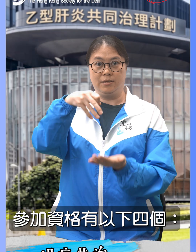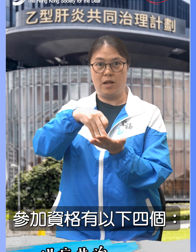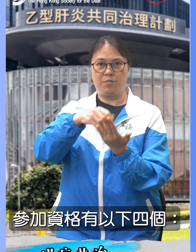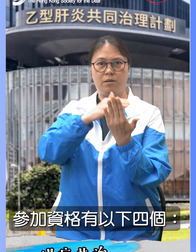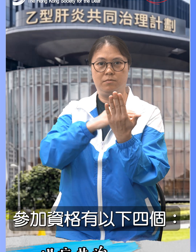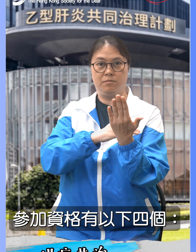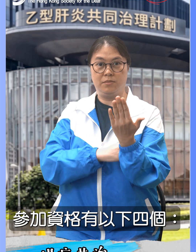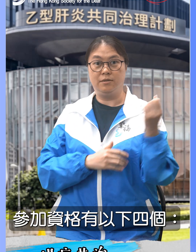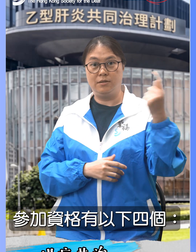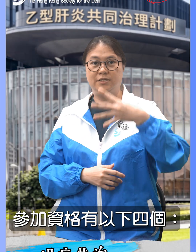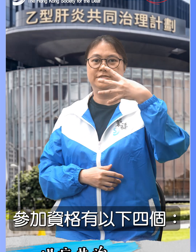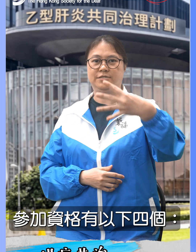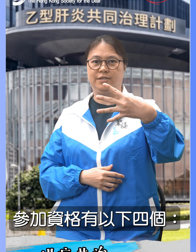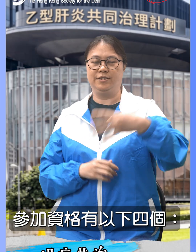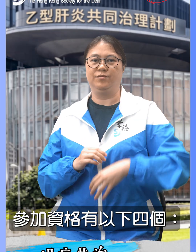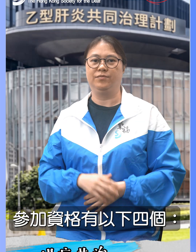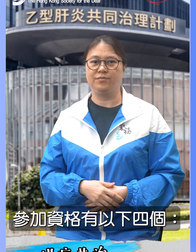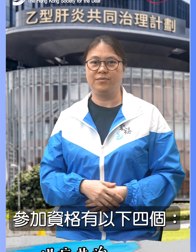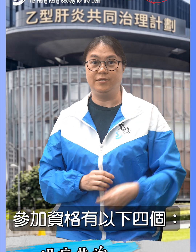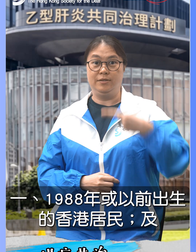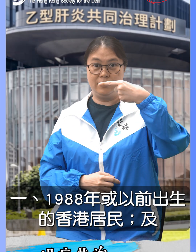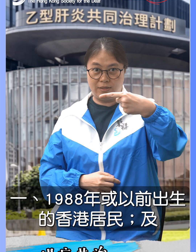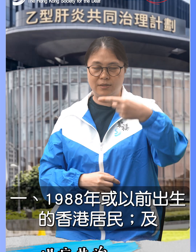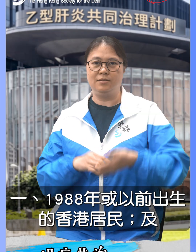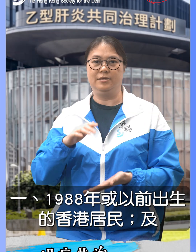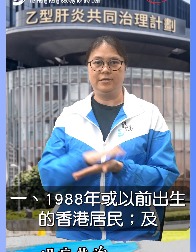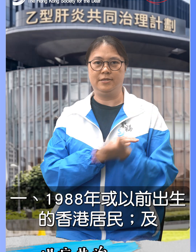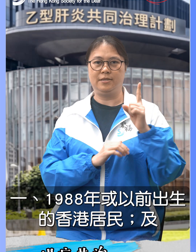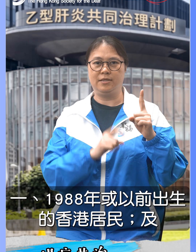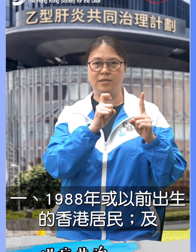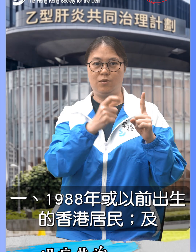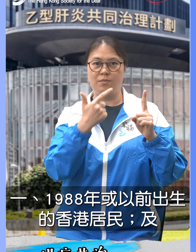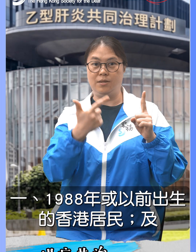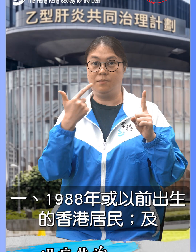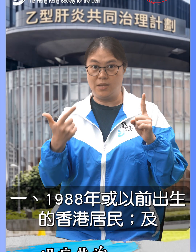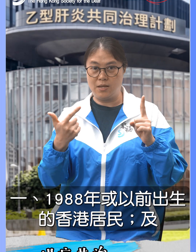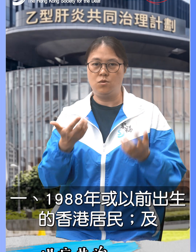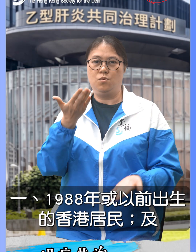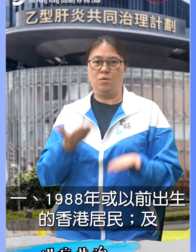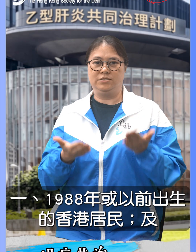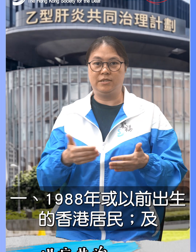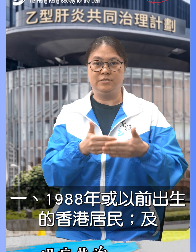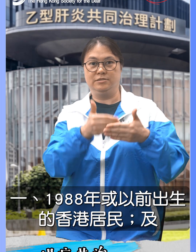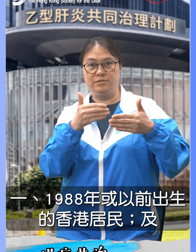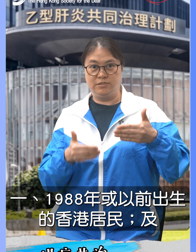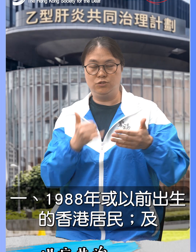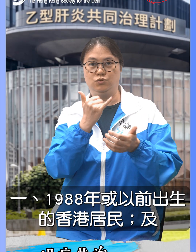參加資格有以下4個：第一，1988年或者以前出生嘅香港居